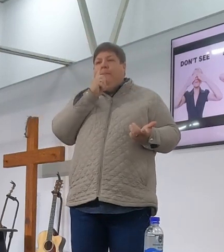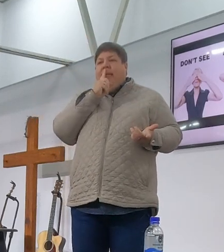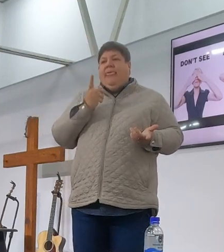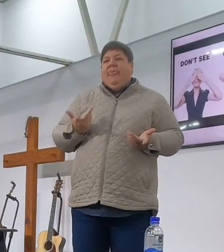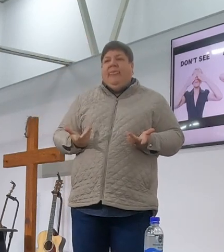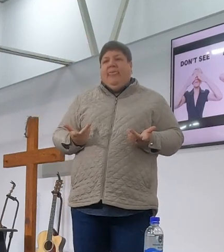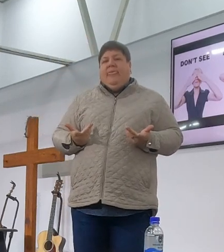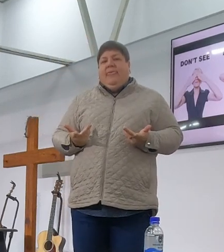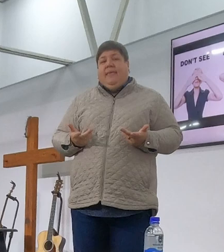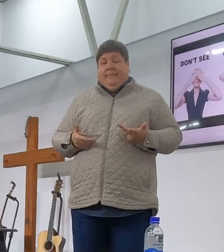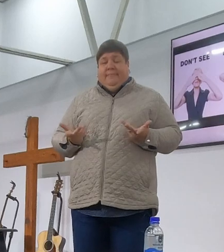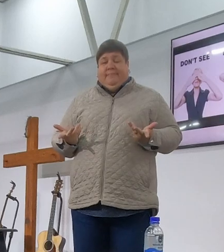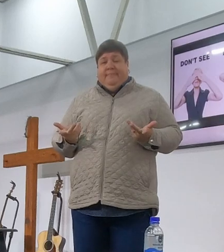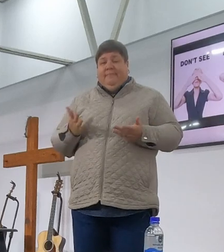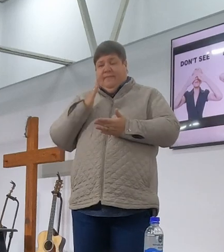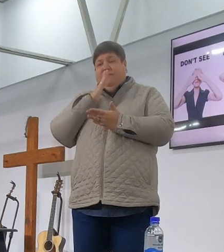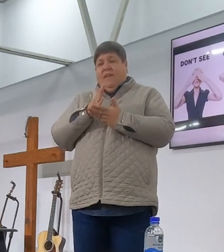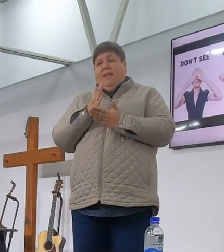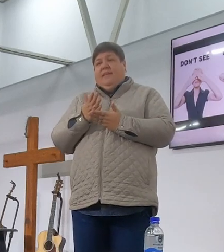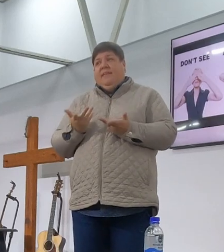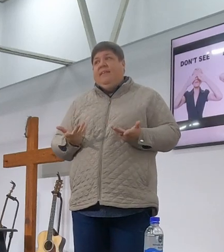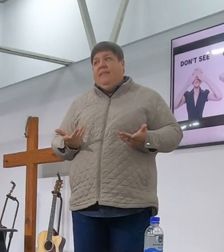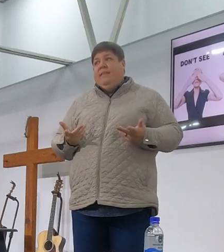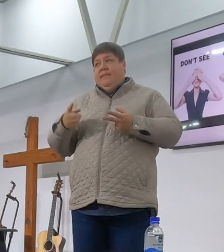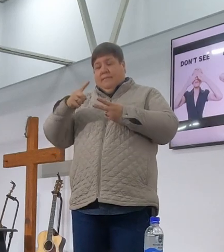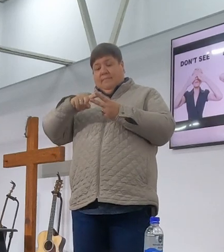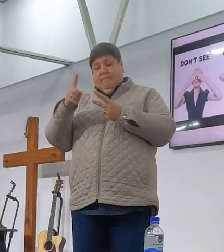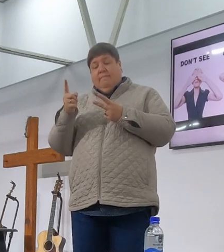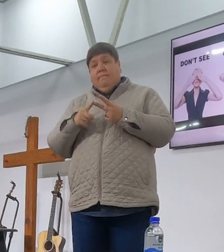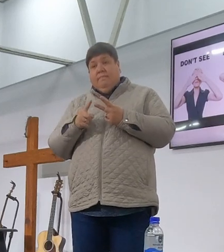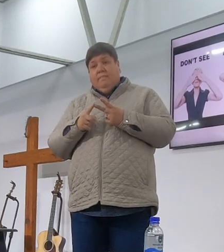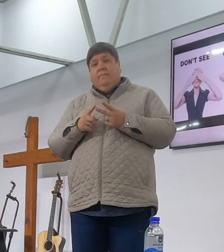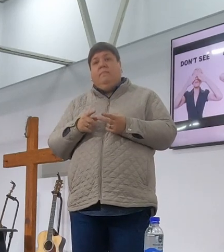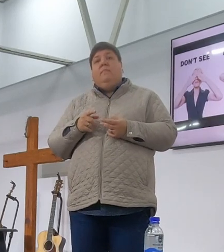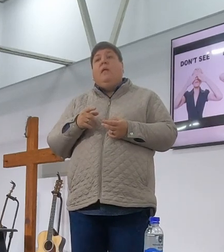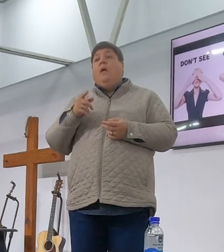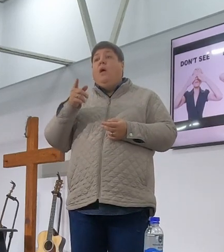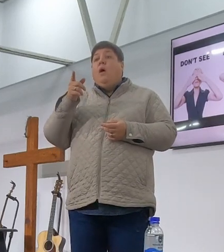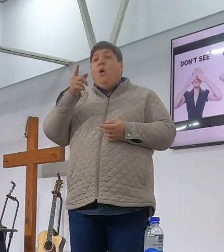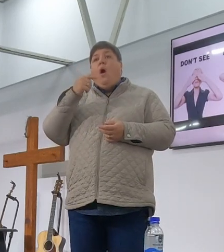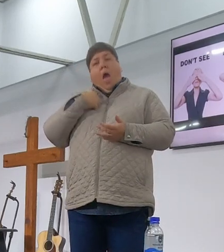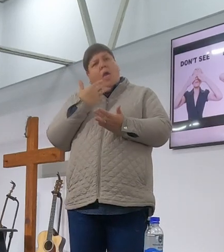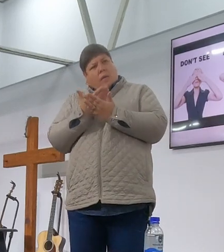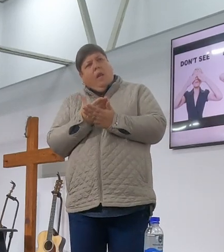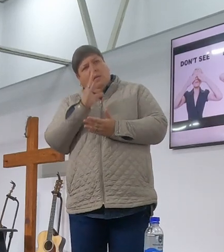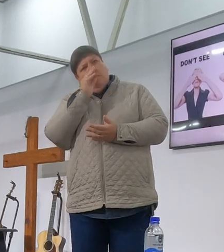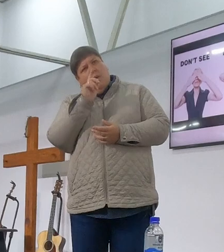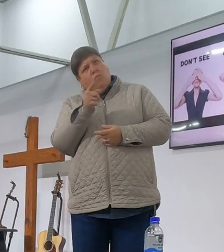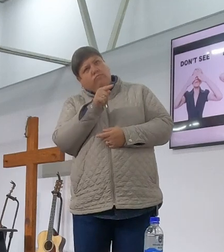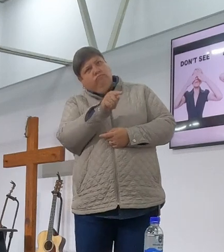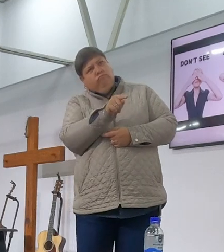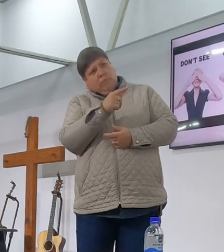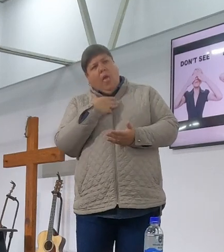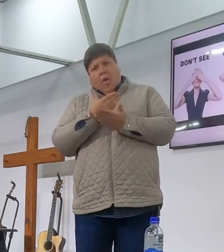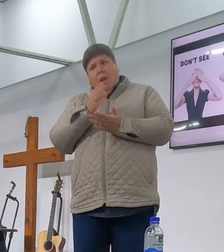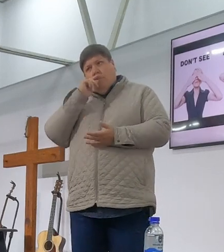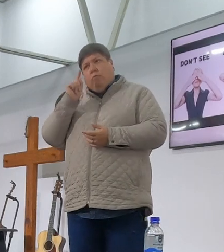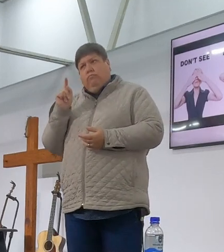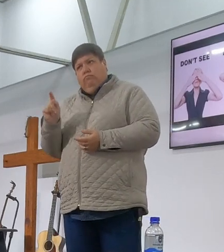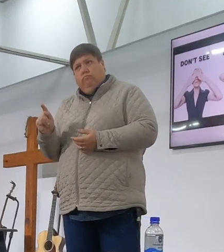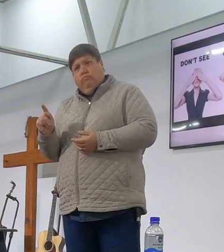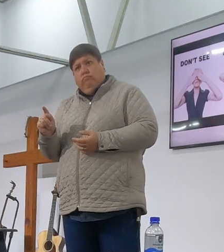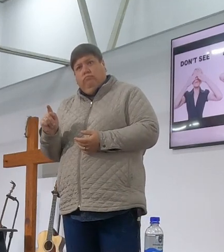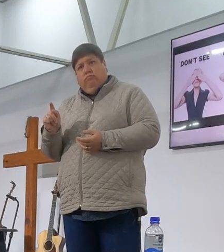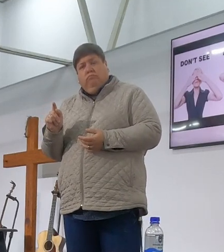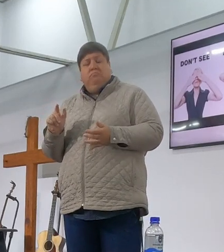Die punt is dat ons moet weet wat die goed is waaroor ons moet praat. Ons moet weet wat ons daaroor